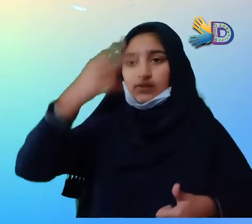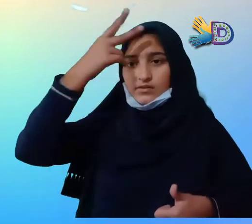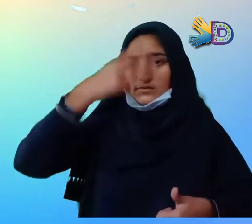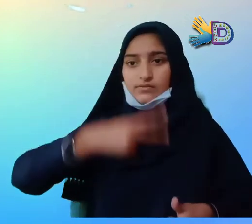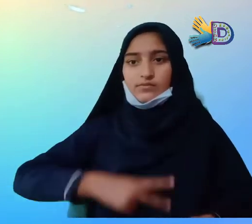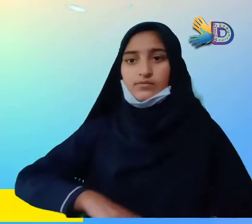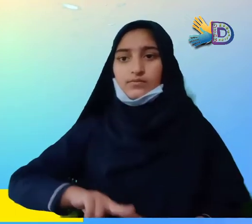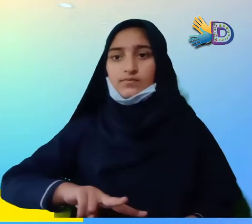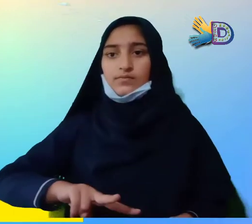आजमाइश,